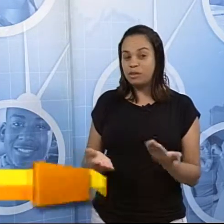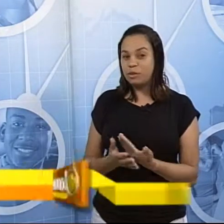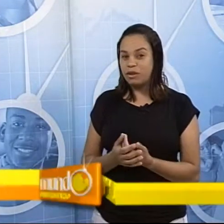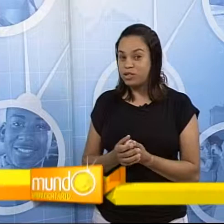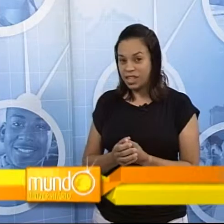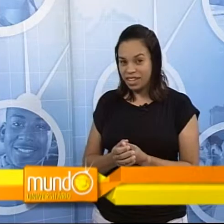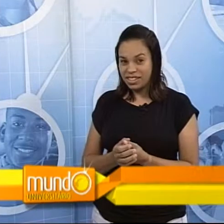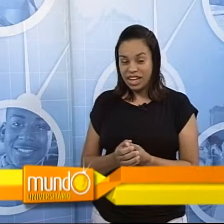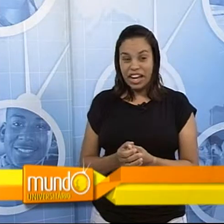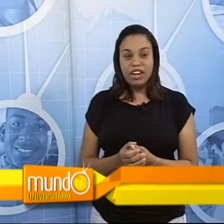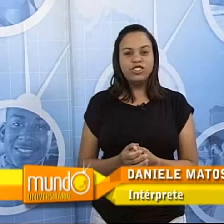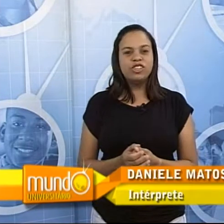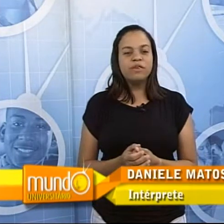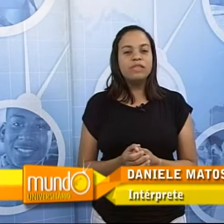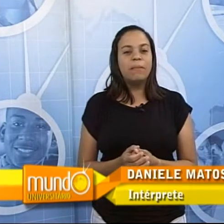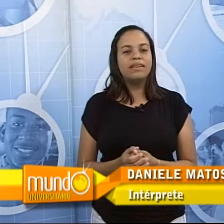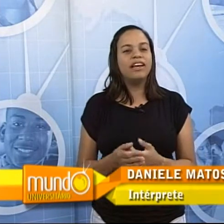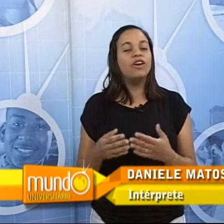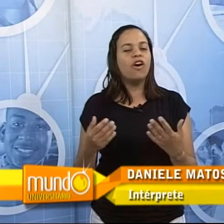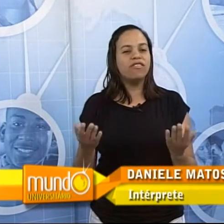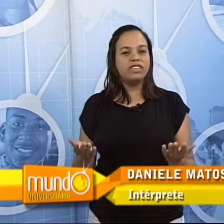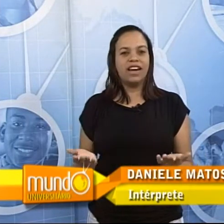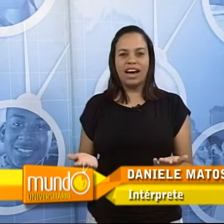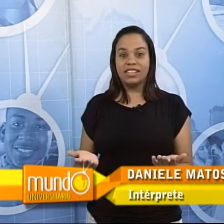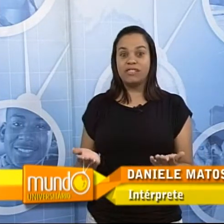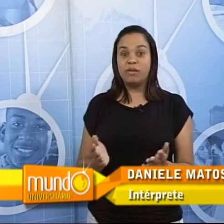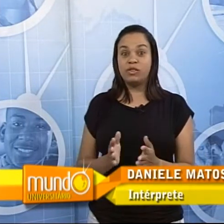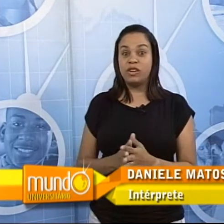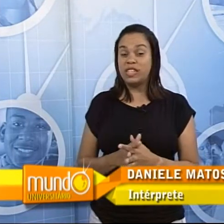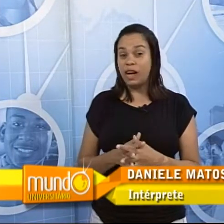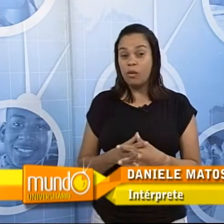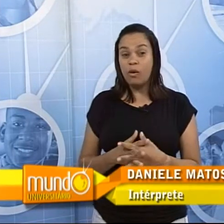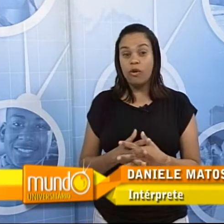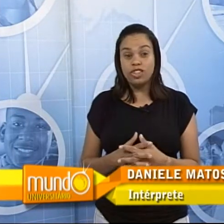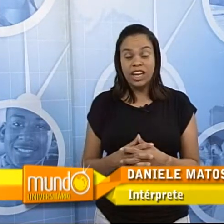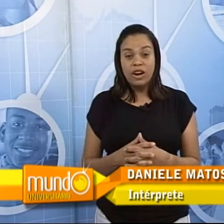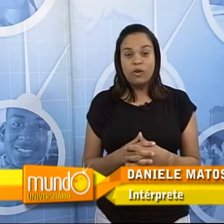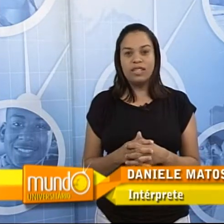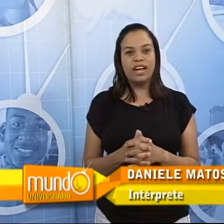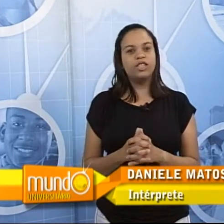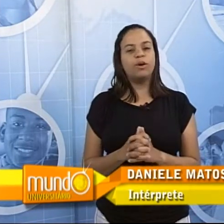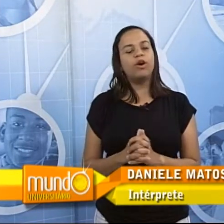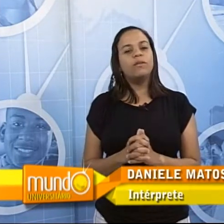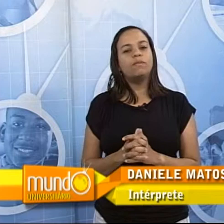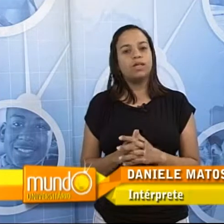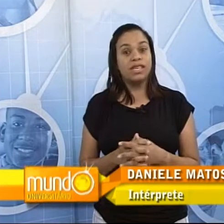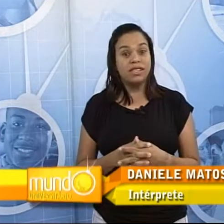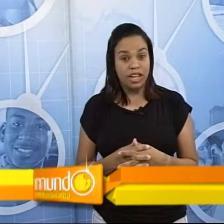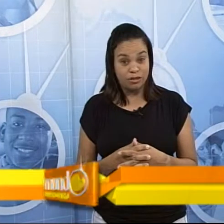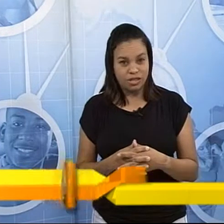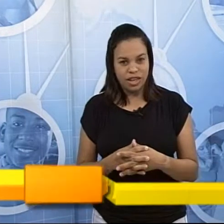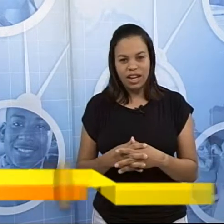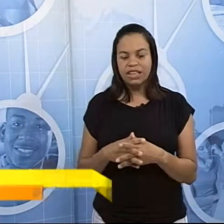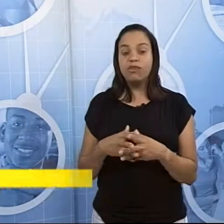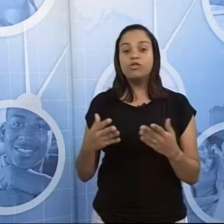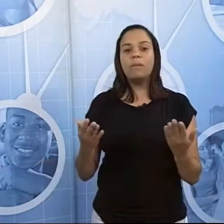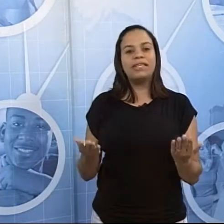Mundo para vocês e hoje nós vamos aprender novos sinais. Vamos ver então hoje os sinais de pronomes possessivos. Então vamos começar